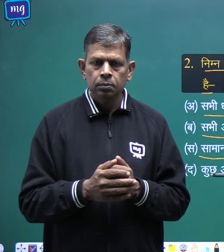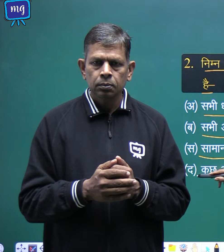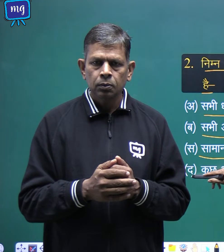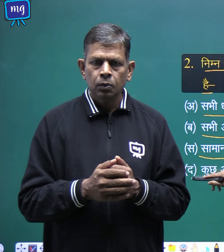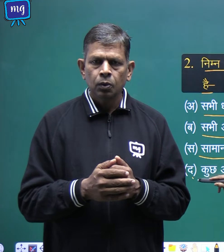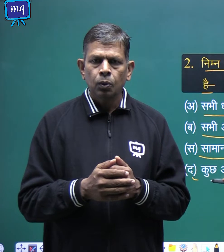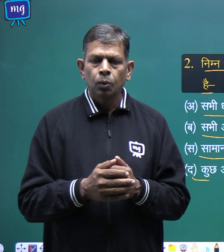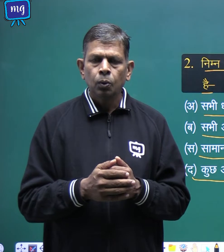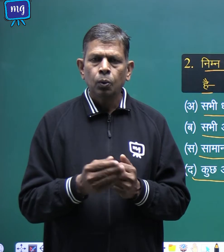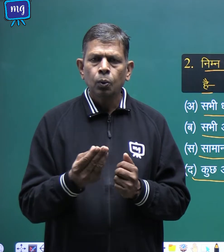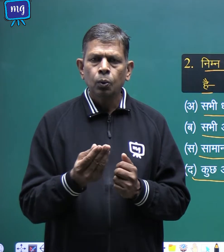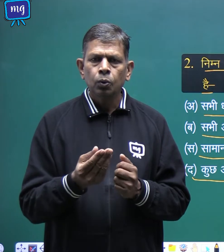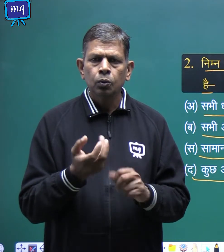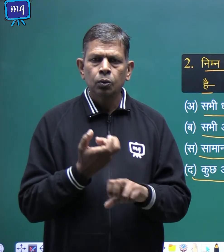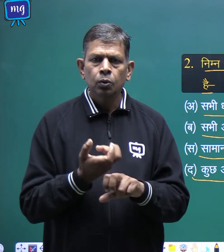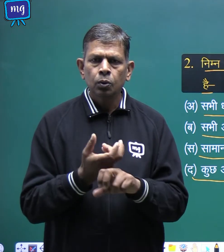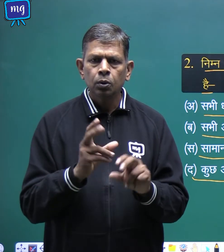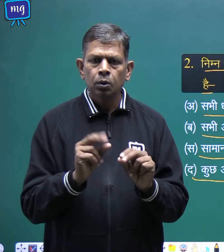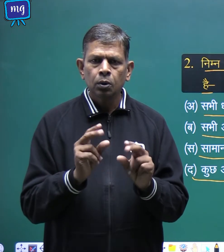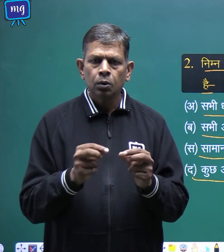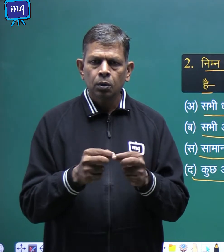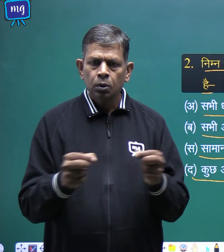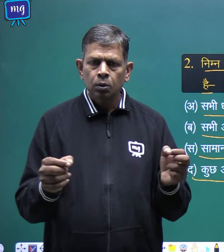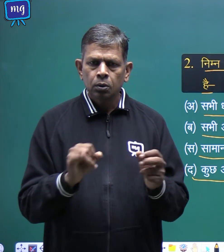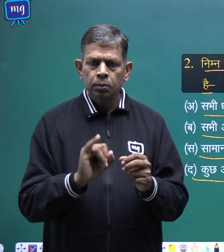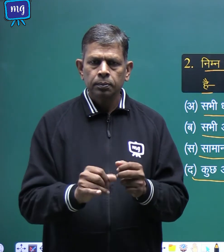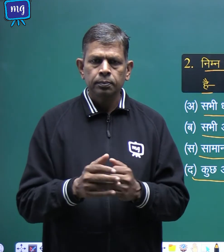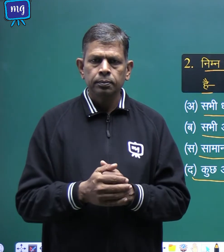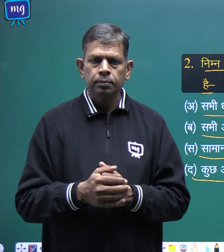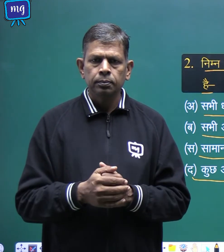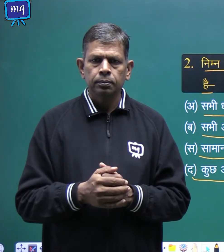और कुछ अधातुएं तन्य होती हैं।